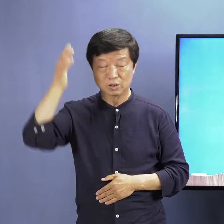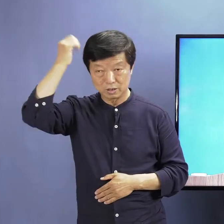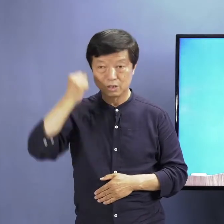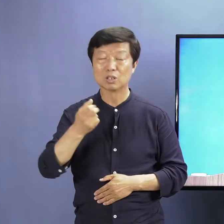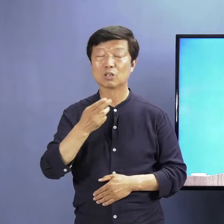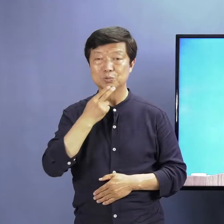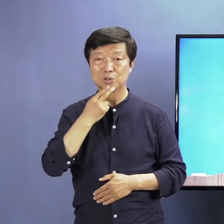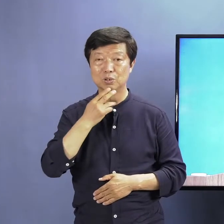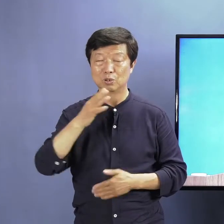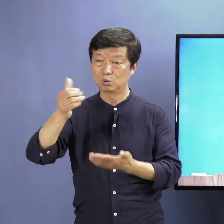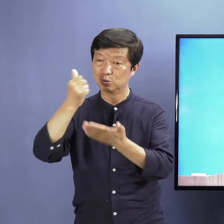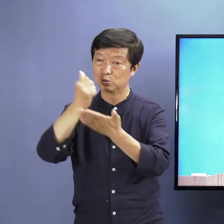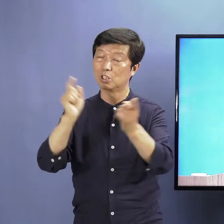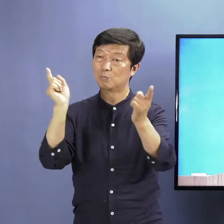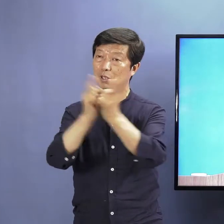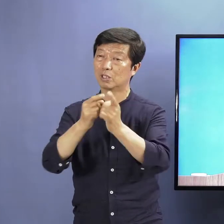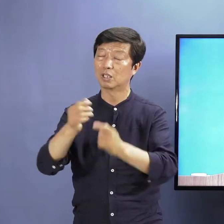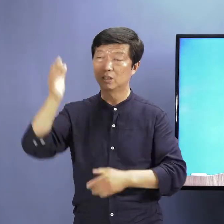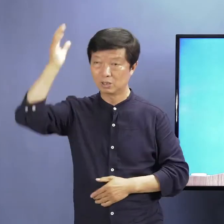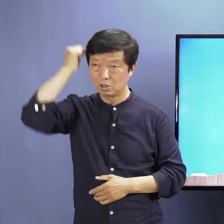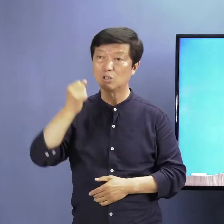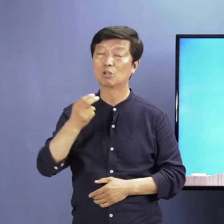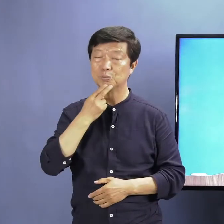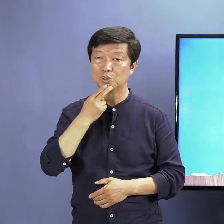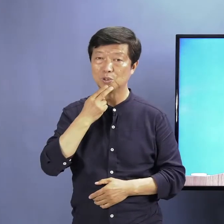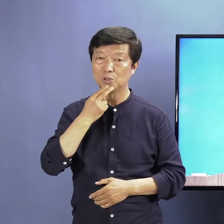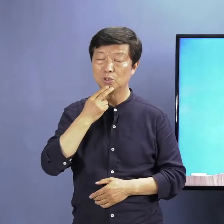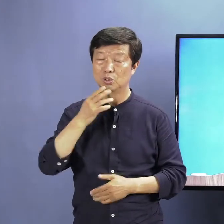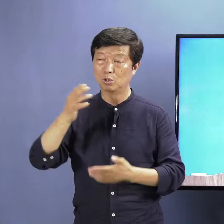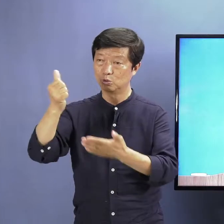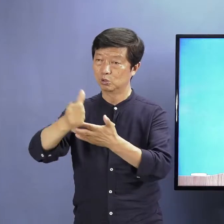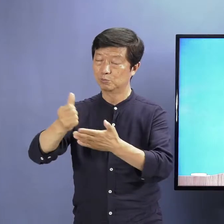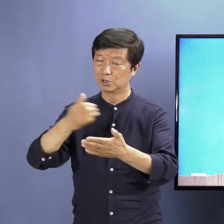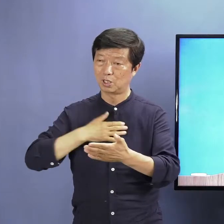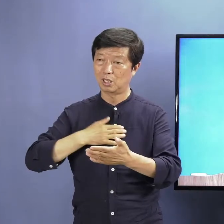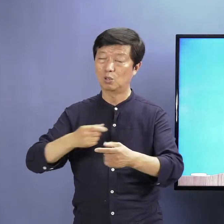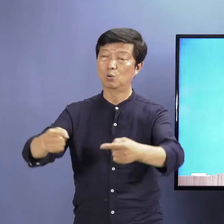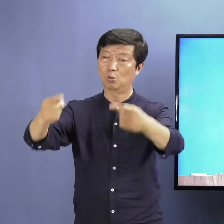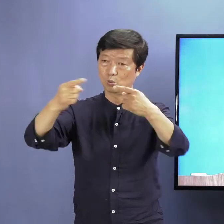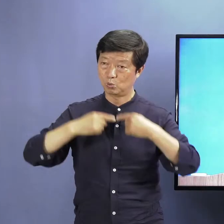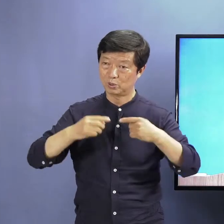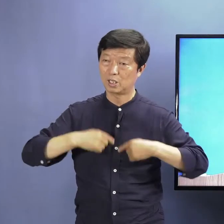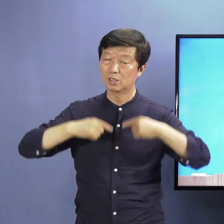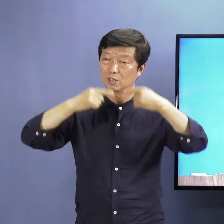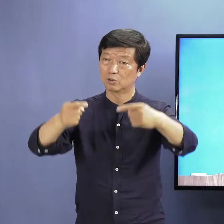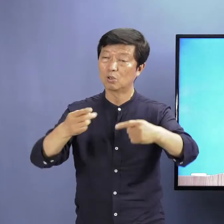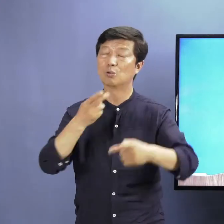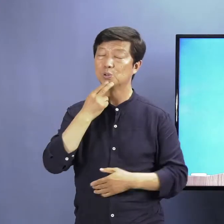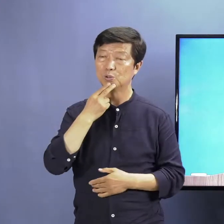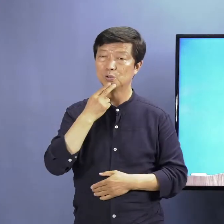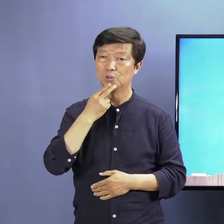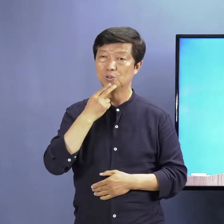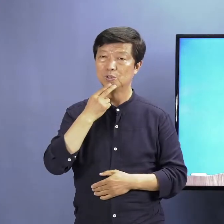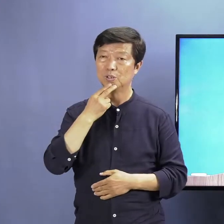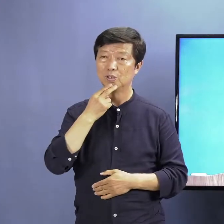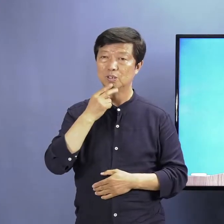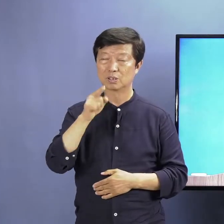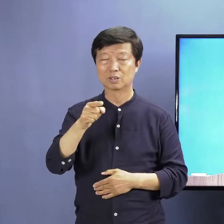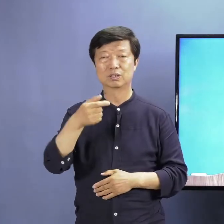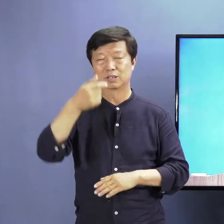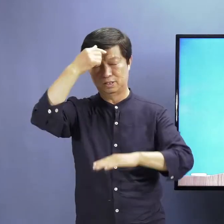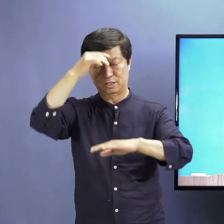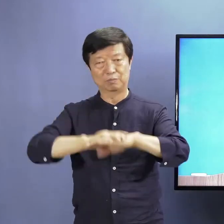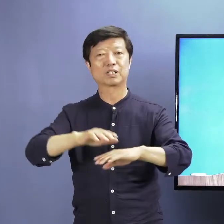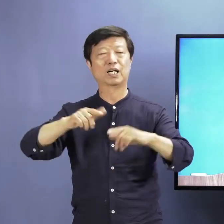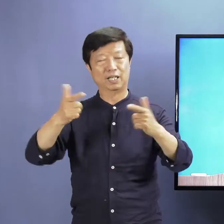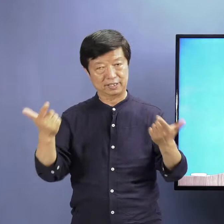주님과 만난 기억도 없어요. 주님이 내 마음을 만진 적도 없어요. 나는 주 앞에 올려준 것도 없어요. 그 예배가 아니죠.